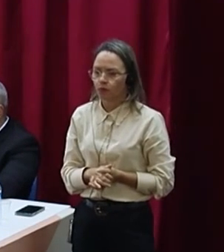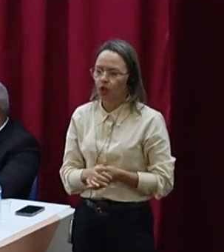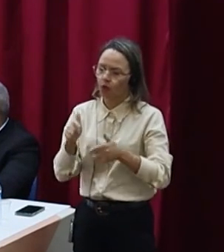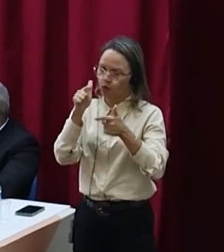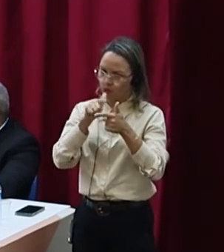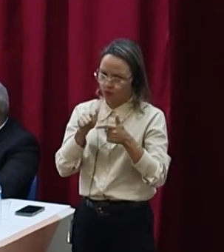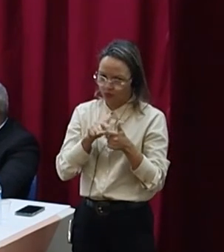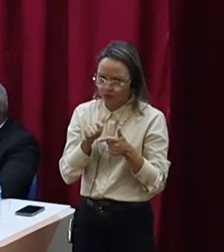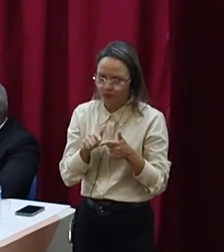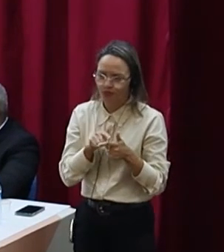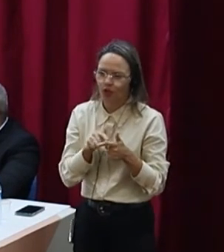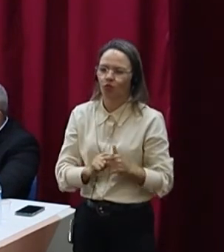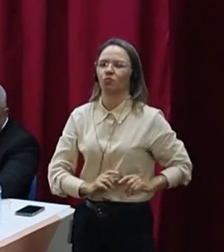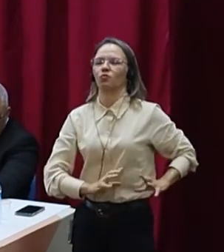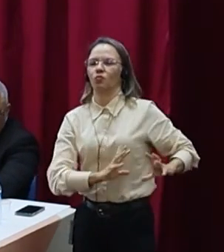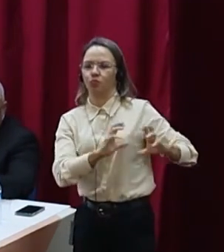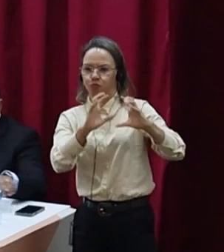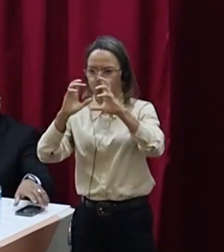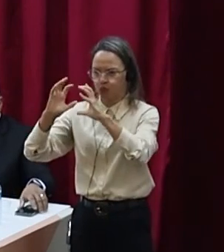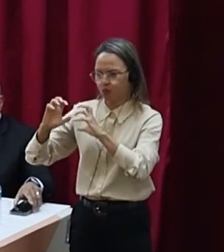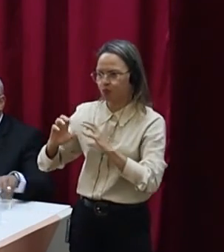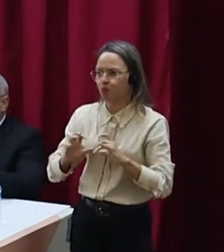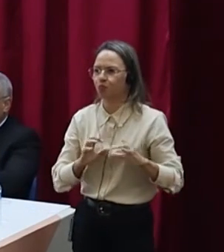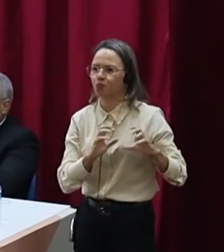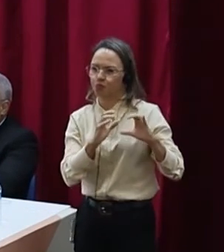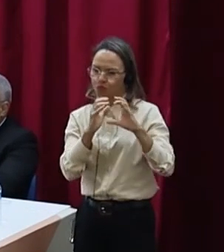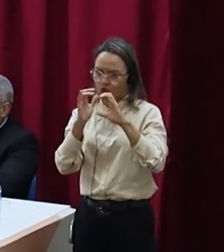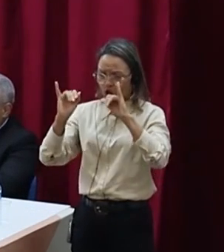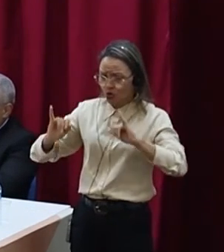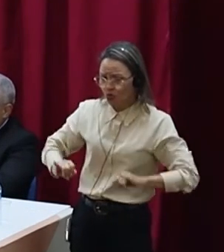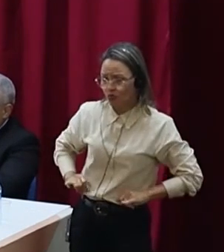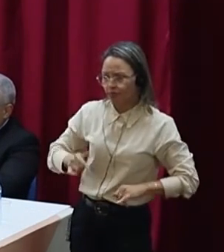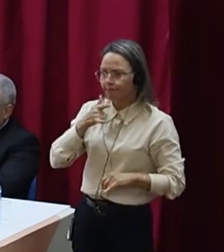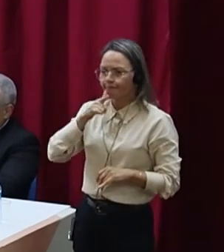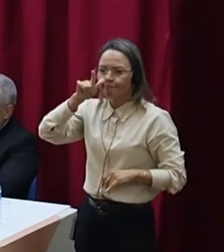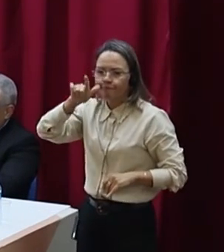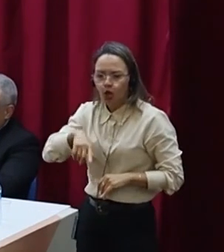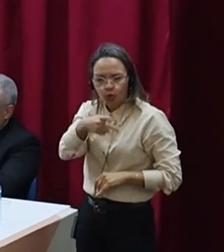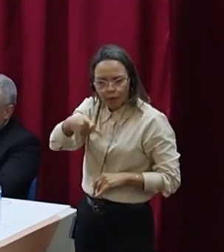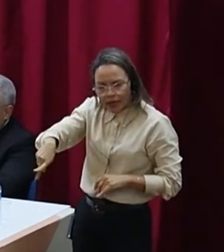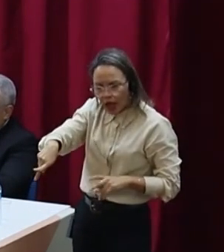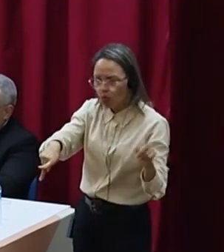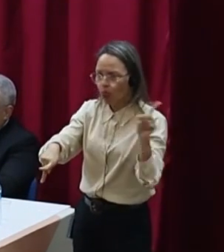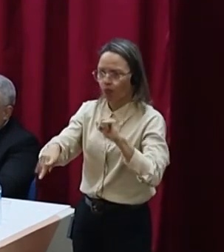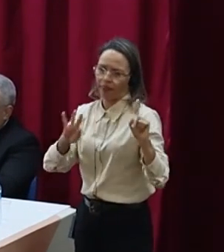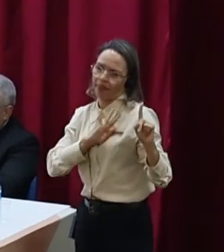los conflictos que sufren las lenguas en Paraguay no son técnicas, son